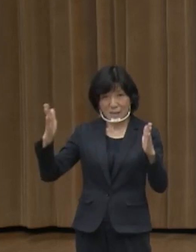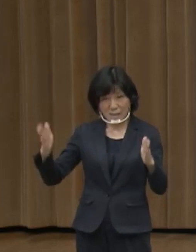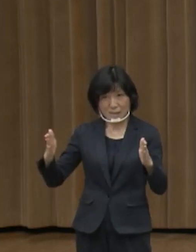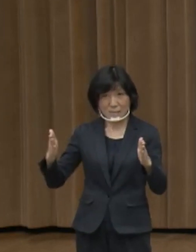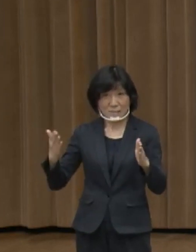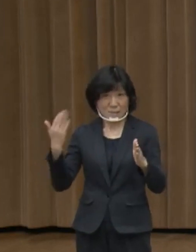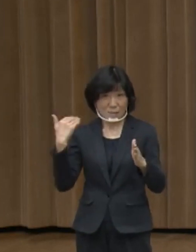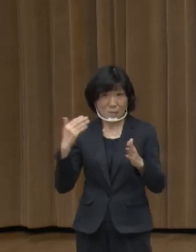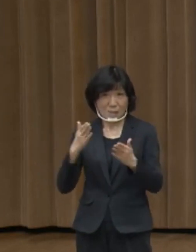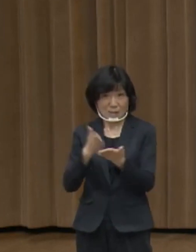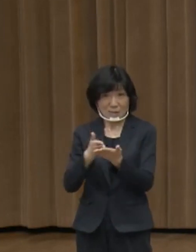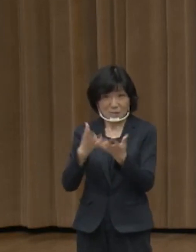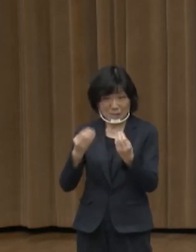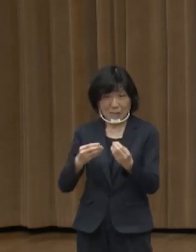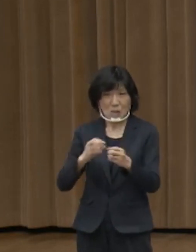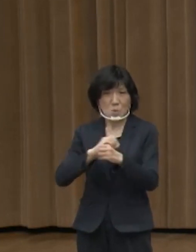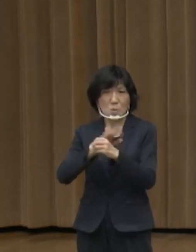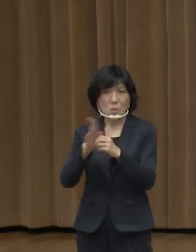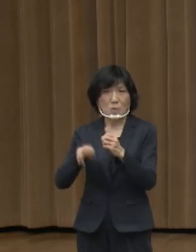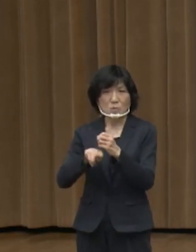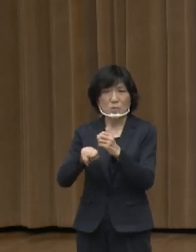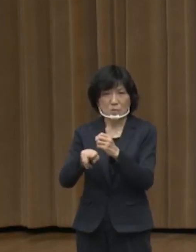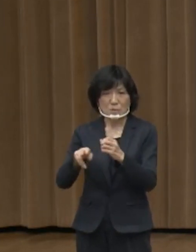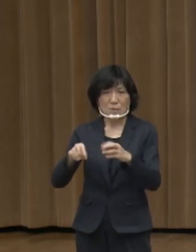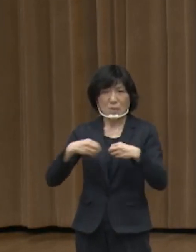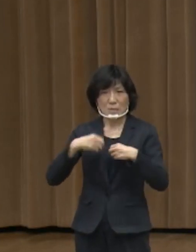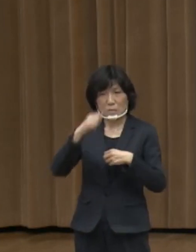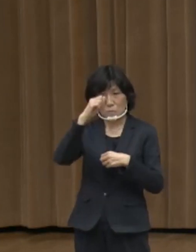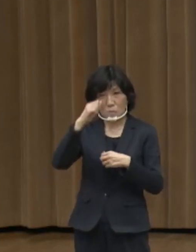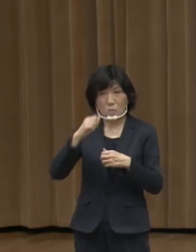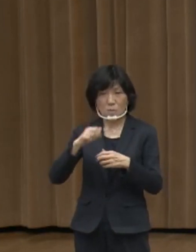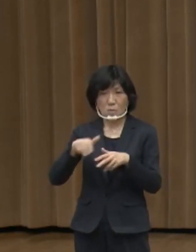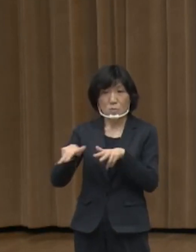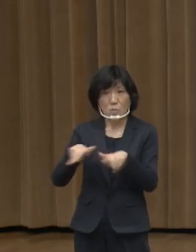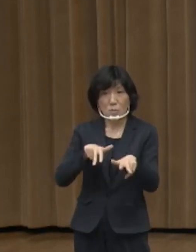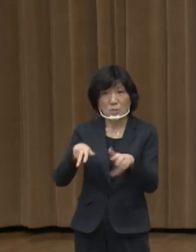先ほど申し上げた新型コロナウイルス感染症対策、行政としても